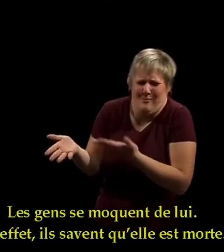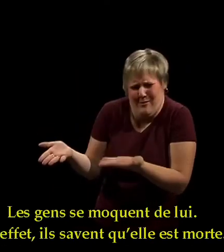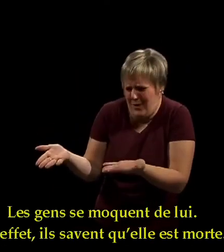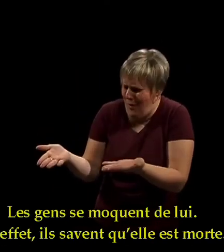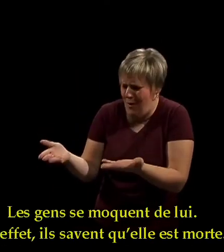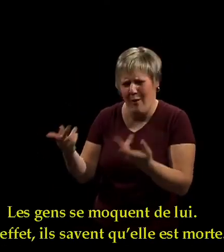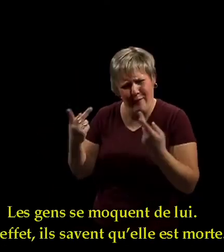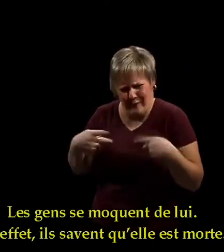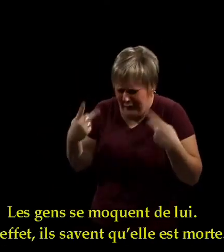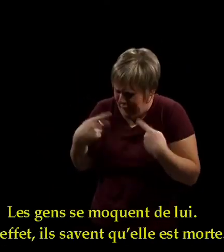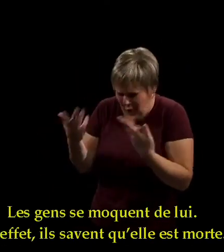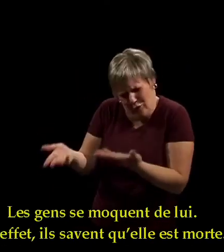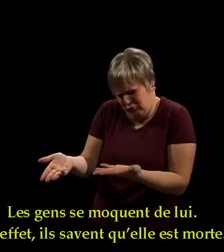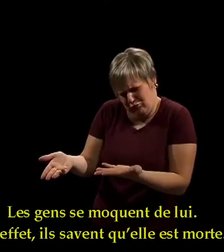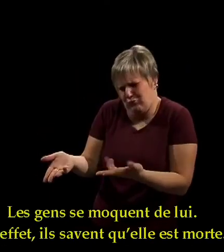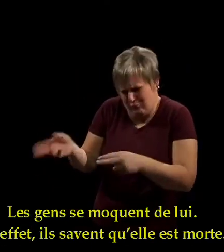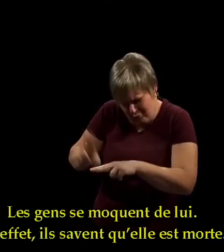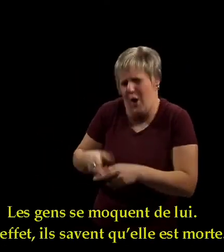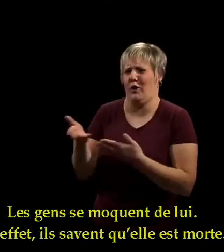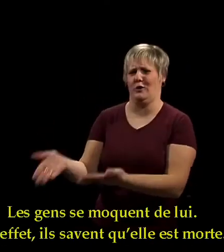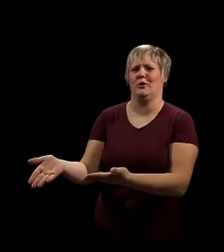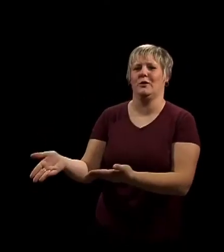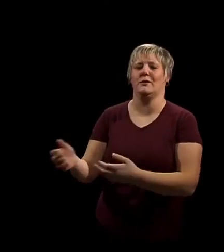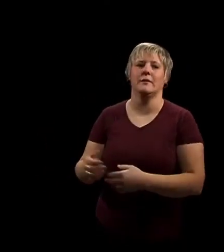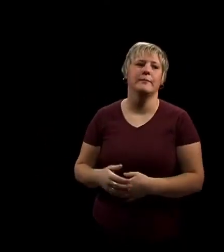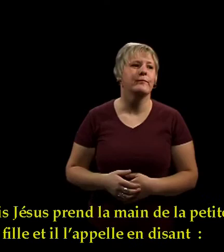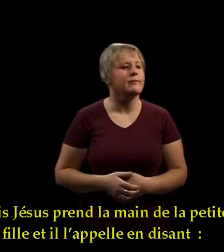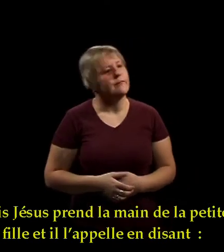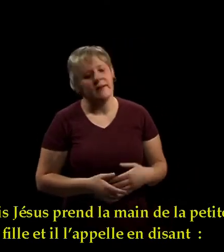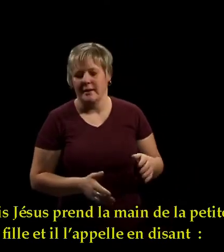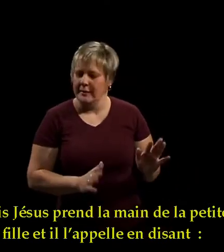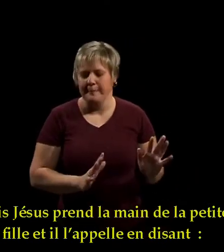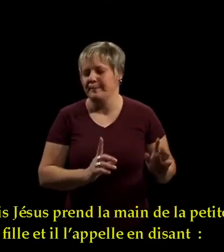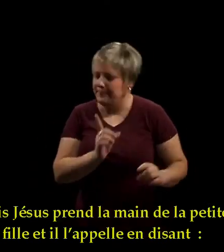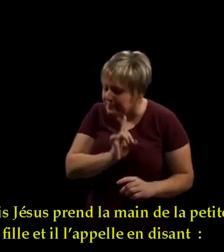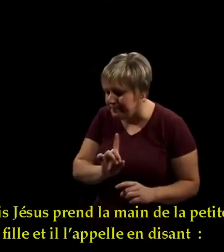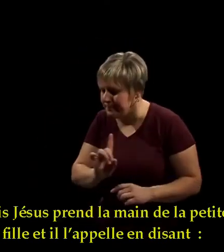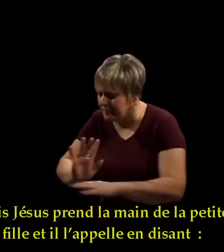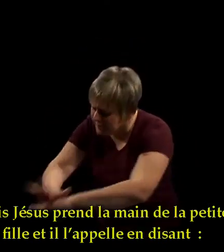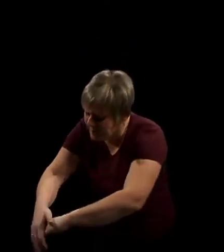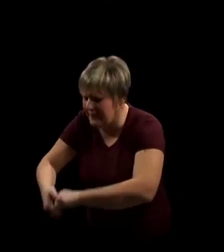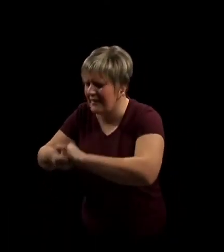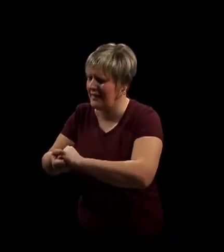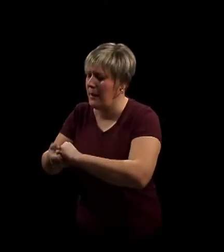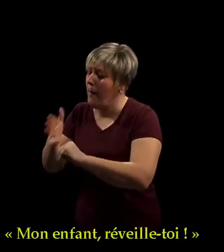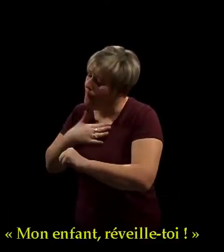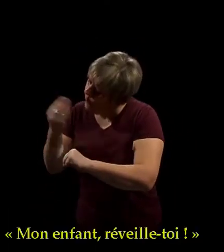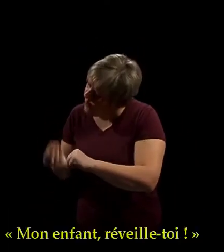Les gens se moquent de lui. En effet, ils savent qu'elle est morte. Mais Jésus prend la main de la petite fille et